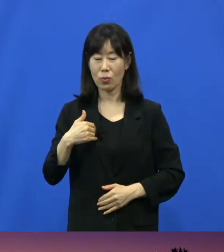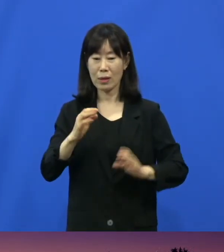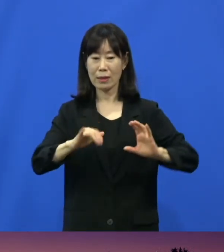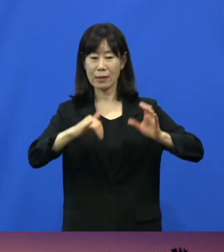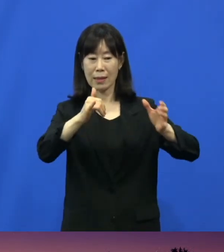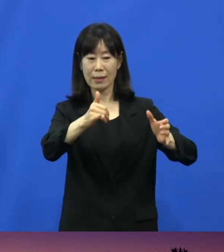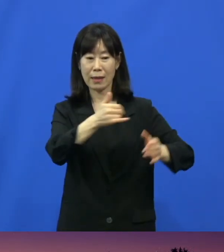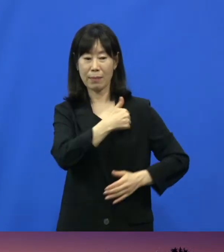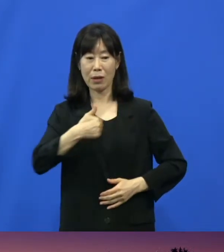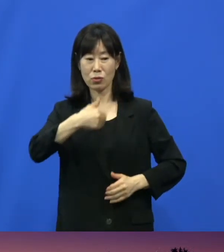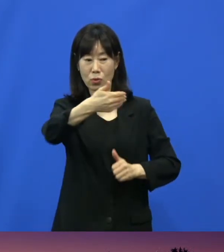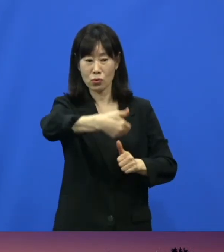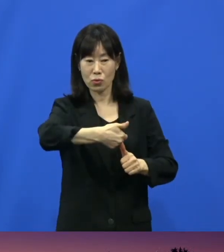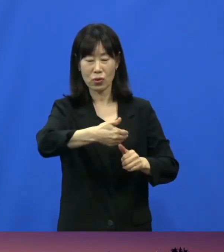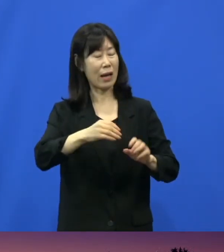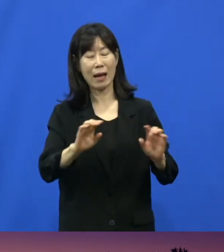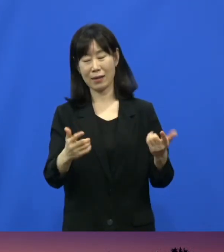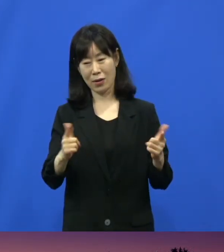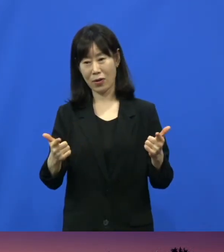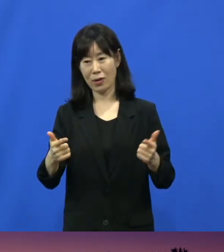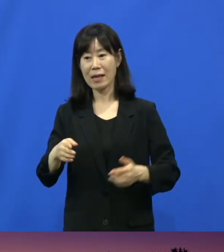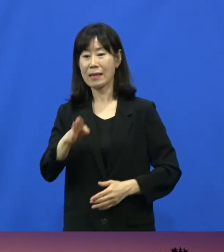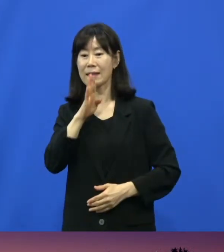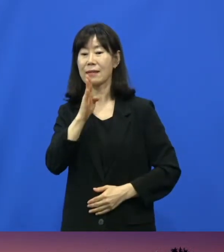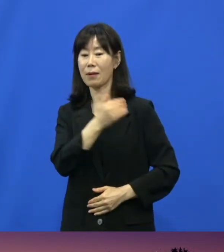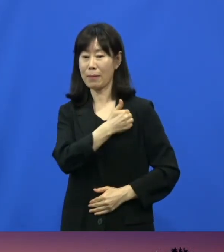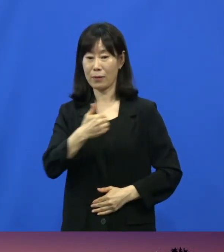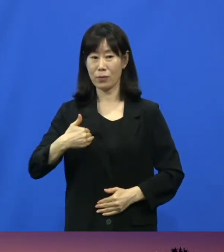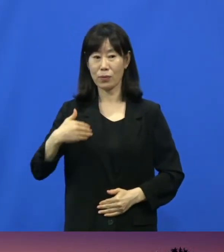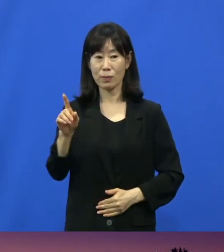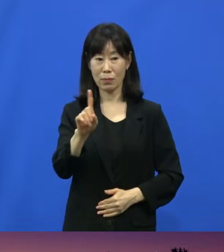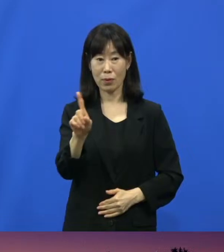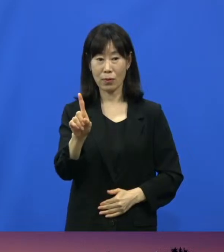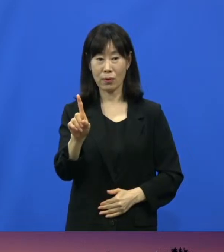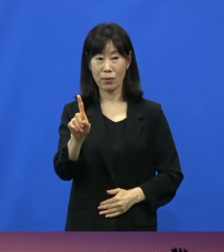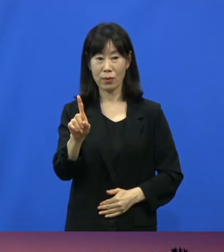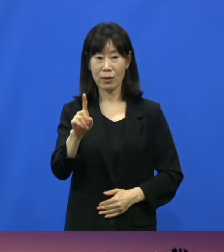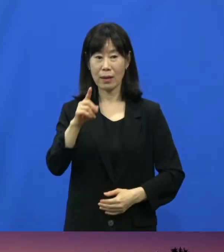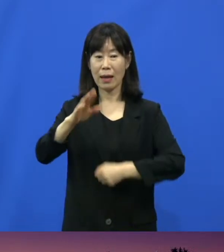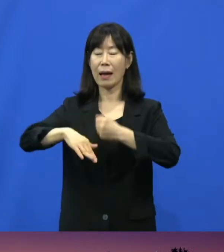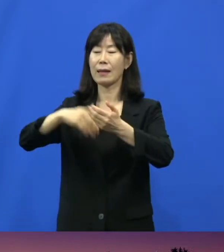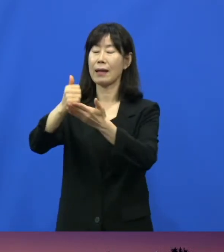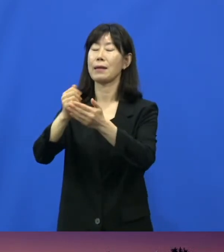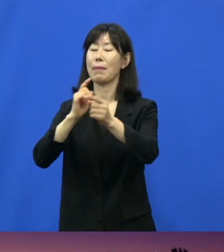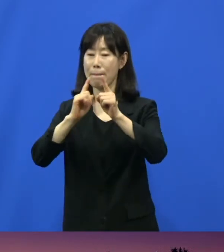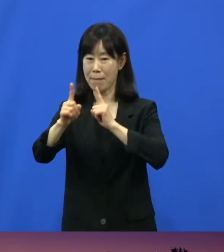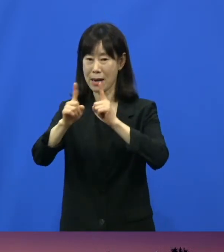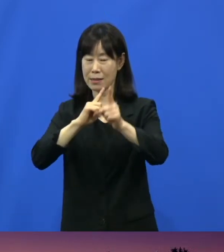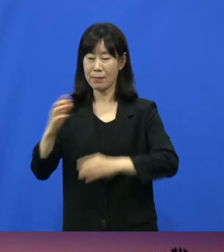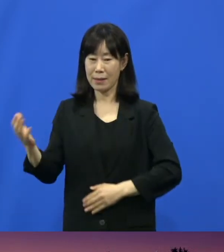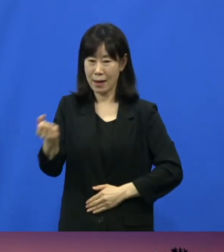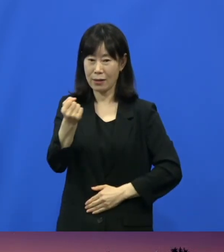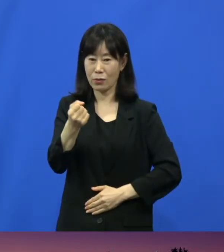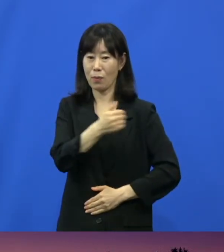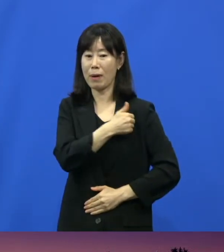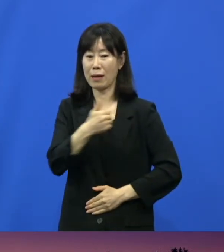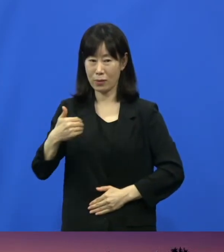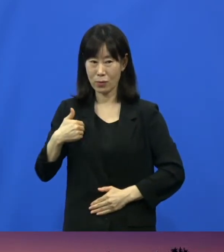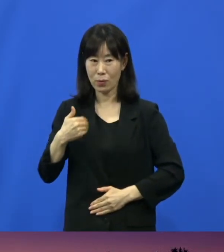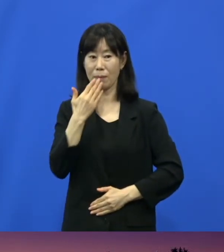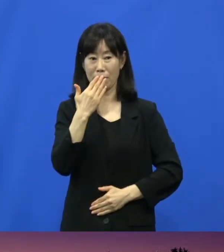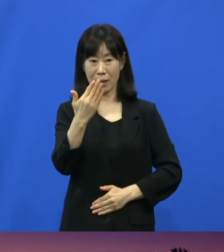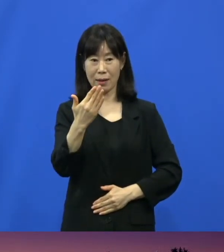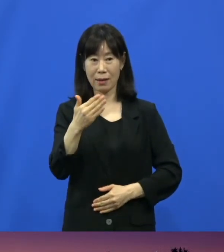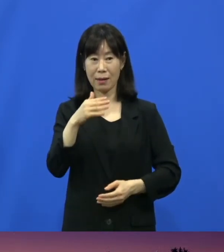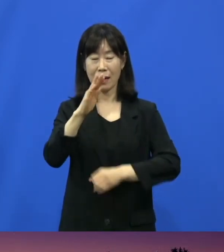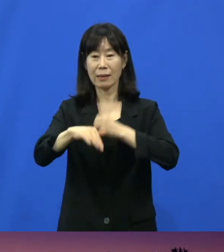게 아니에요. 우리에게 진정한 만족은 하나님의 말씀이에요.